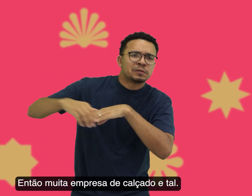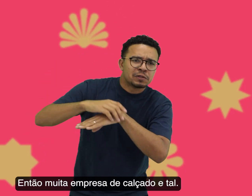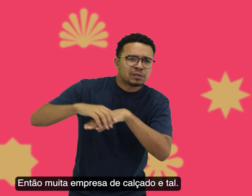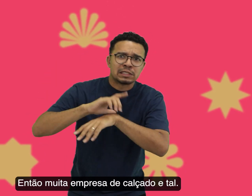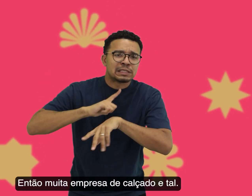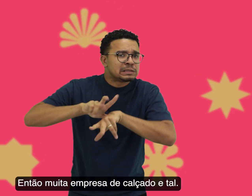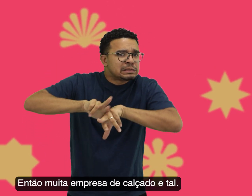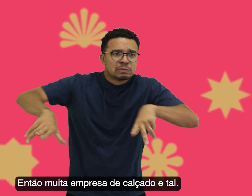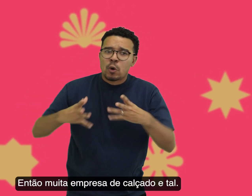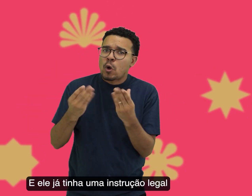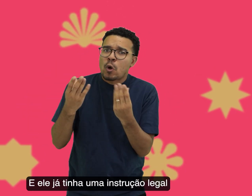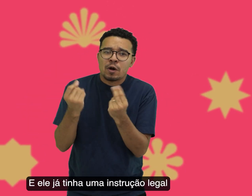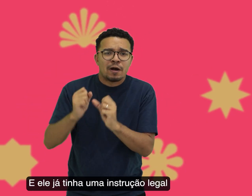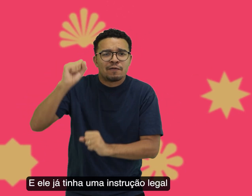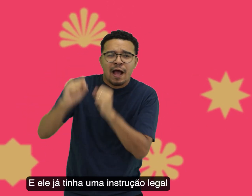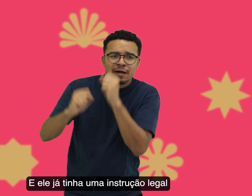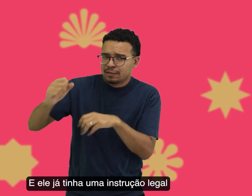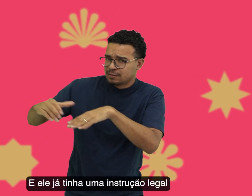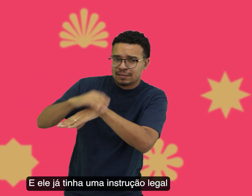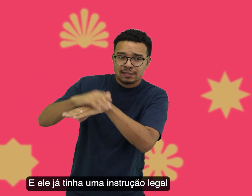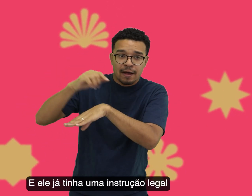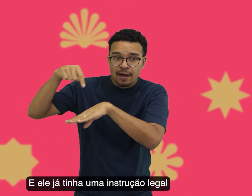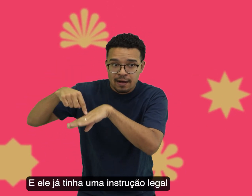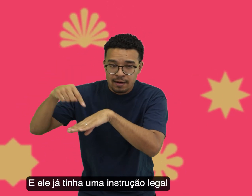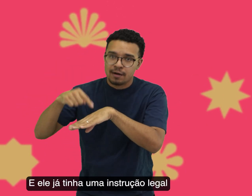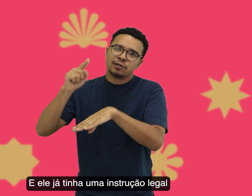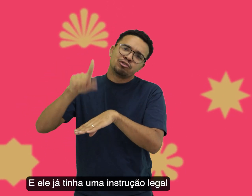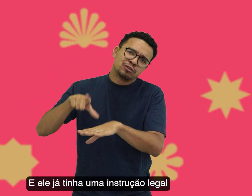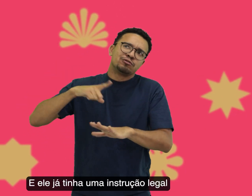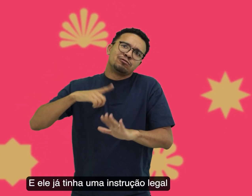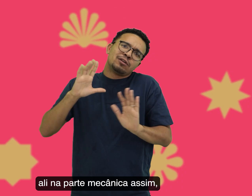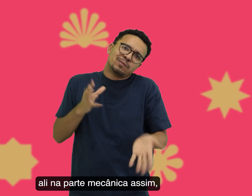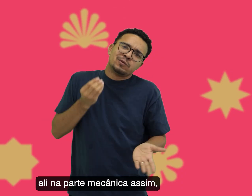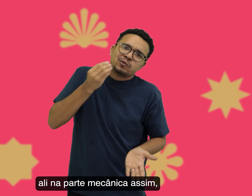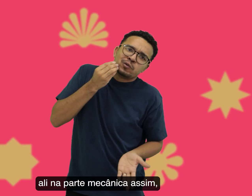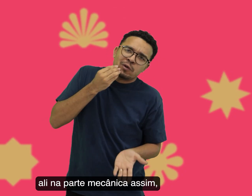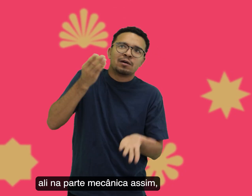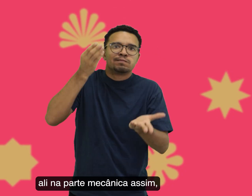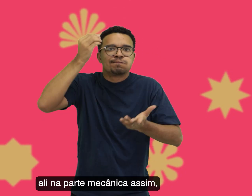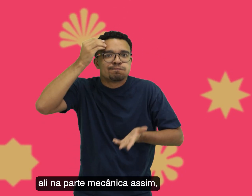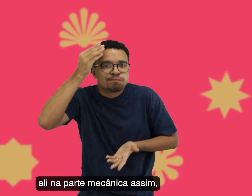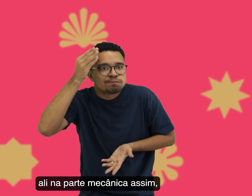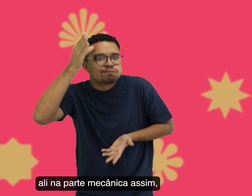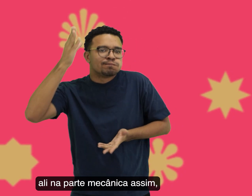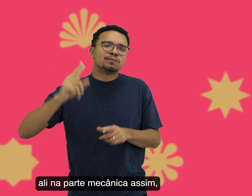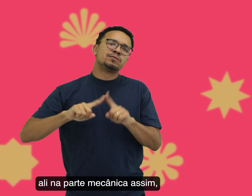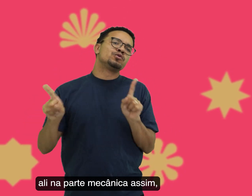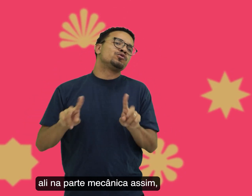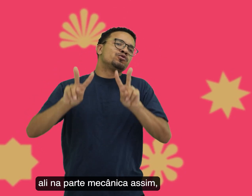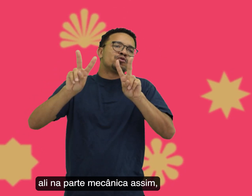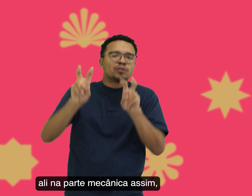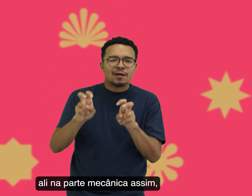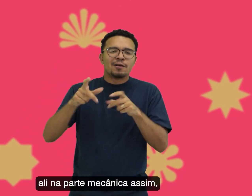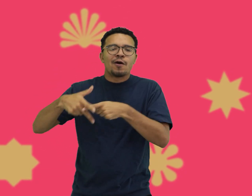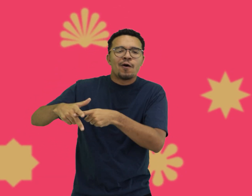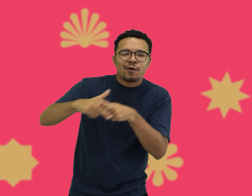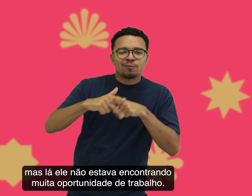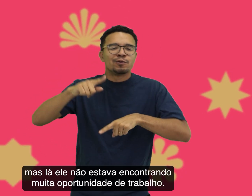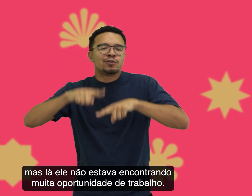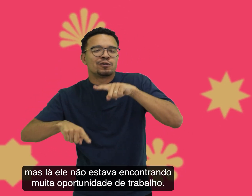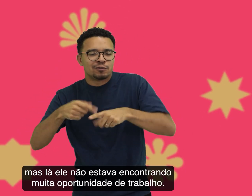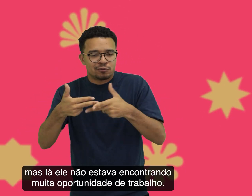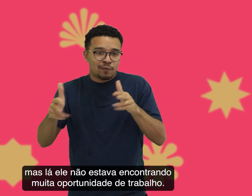então muita empresa de calçado e tal. E ele já tinha uma instrução legal, né, ele, na parte mecânica,